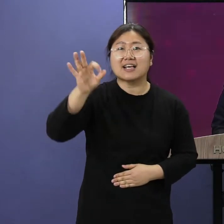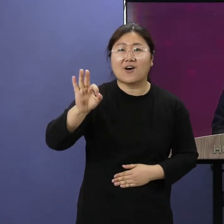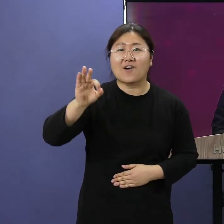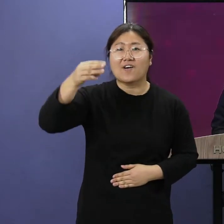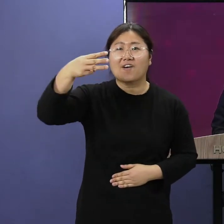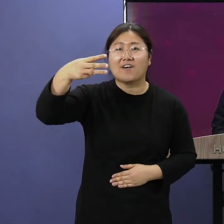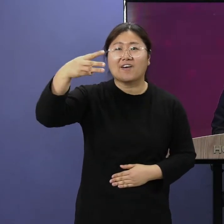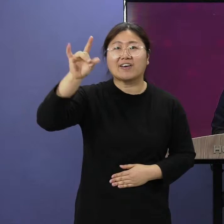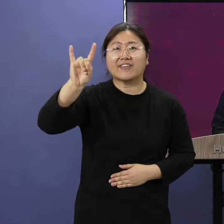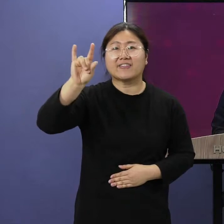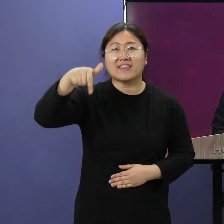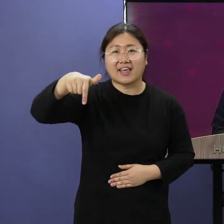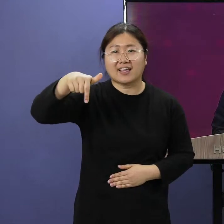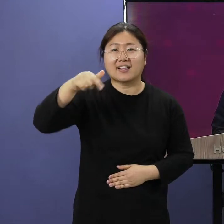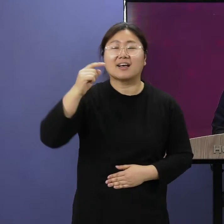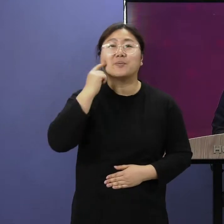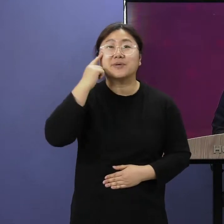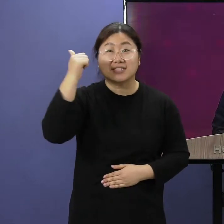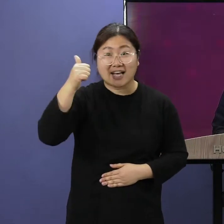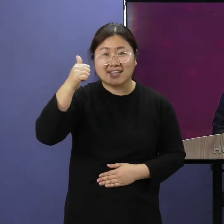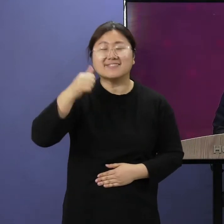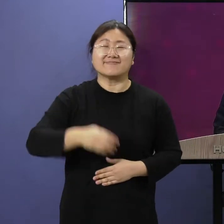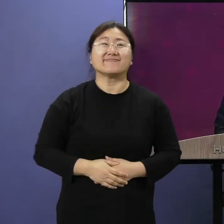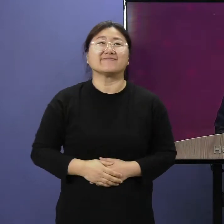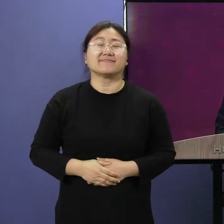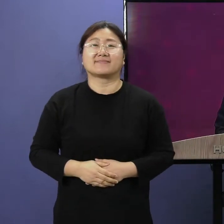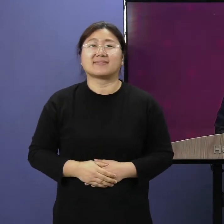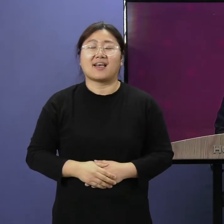말씀을 나누게 하신 하나님께 감사드립니다.